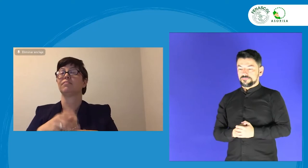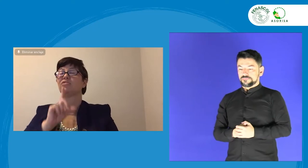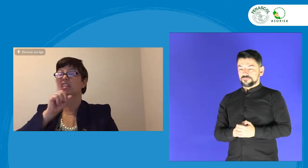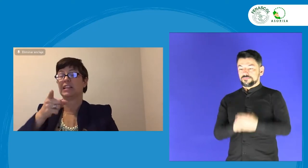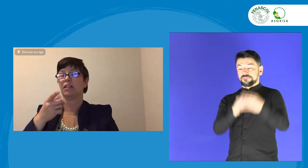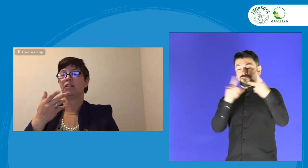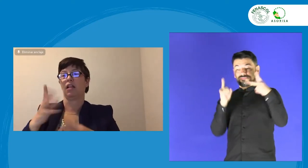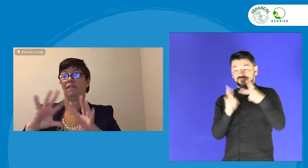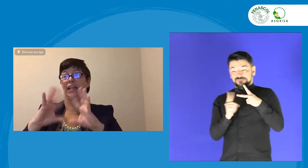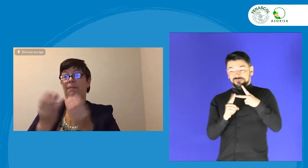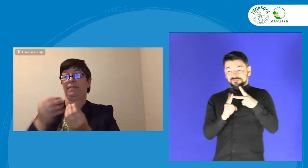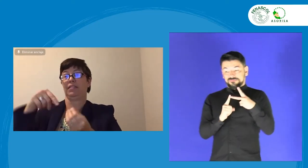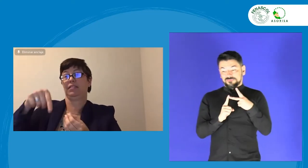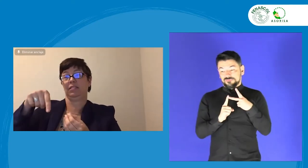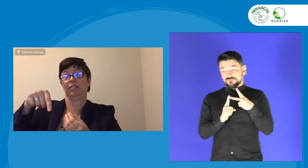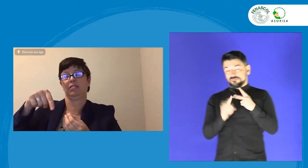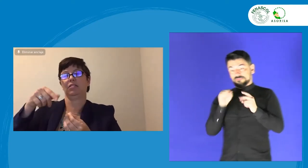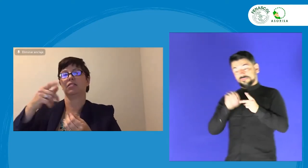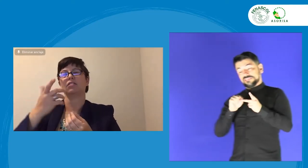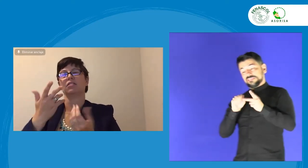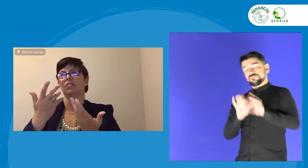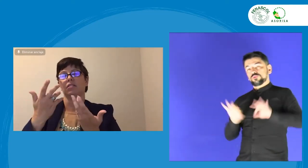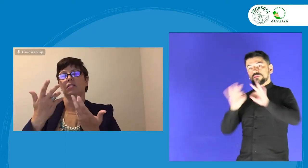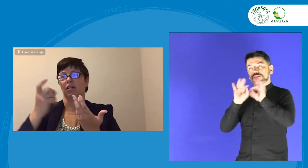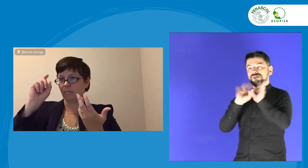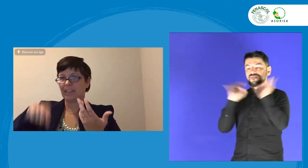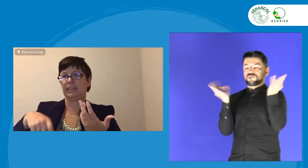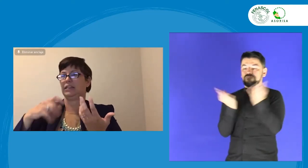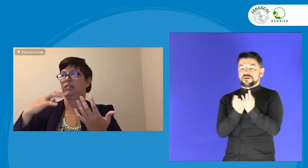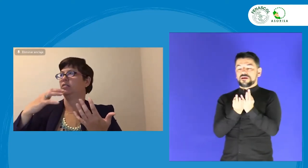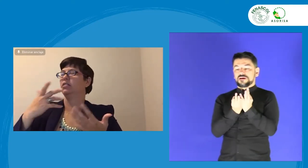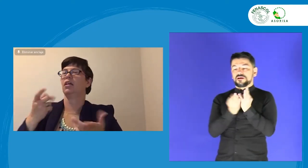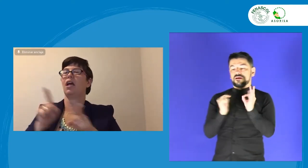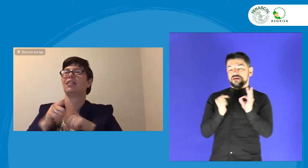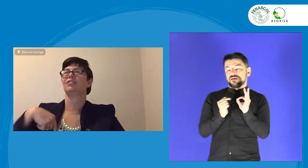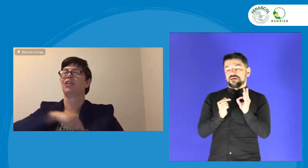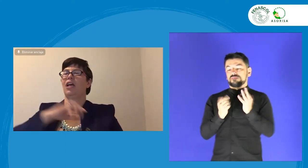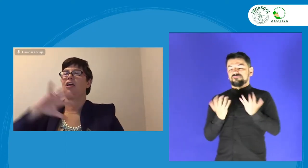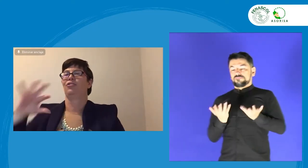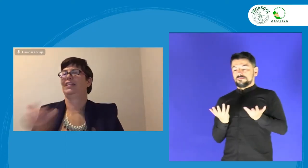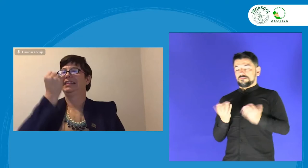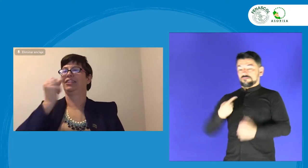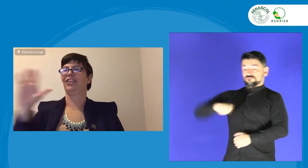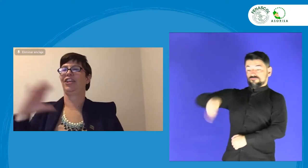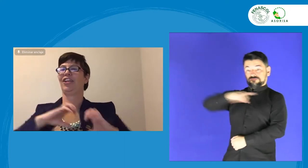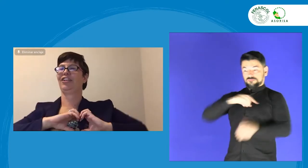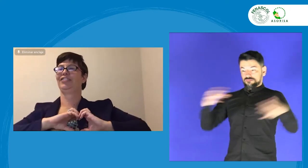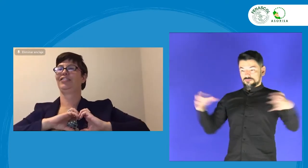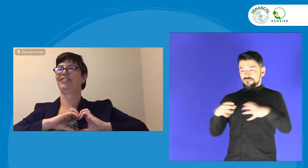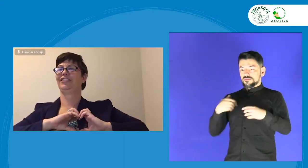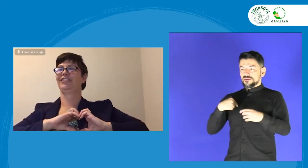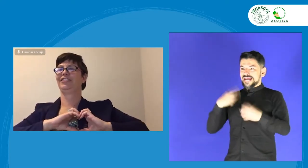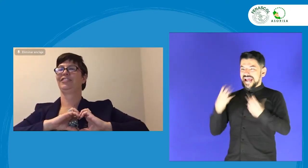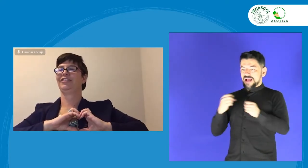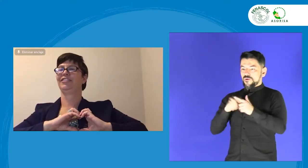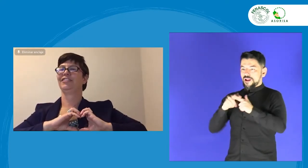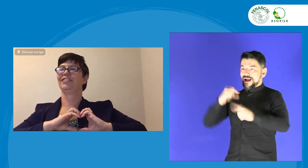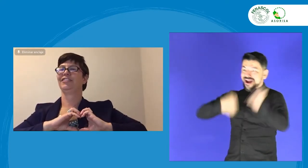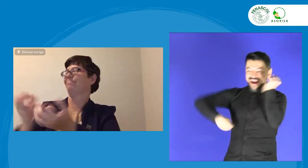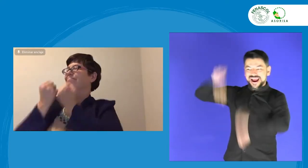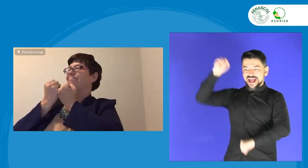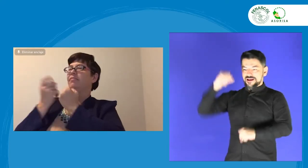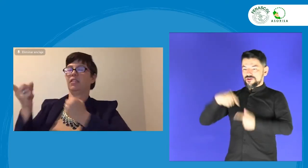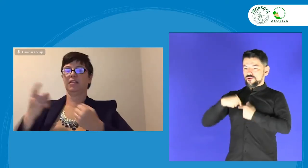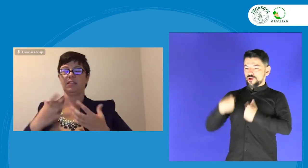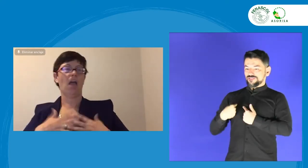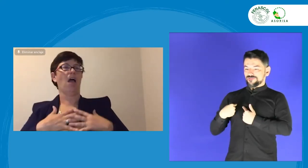Estas dos situaciones son sumamente importantes, son claves al tratar de solucionar este problema y es algo que se debe presentar, ¿no?